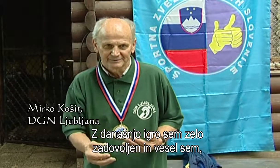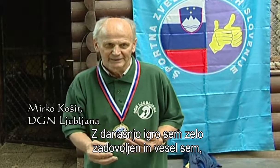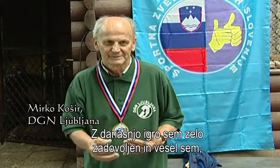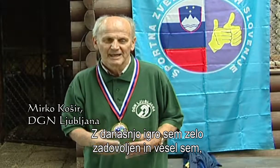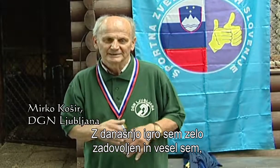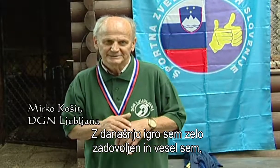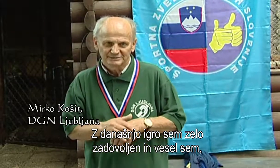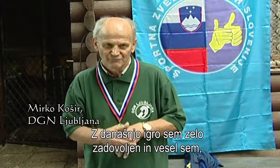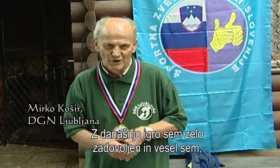Balinanju,